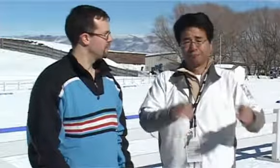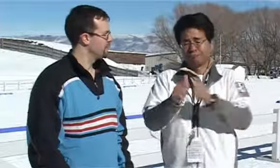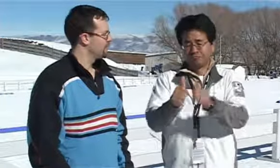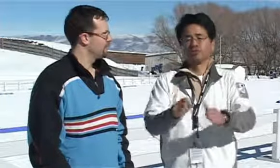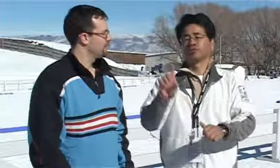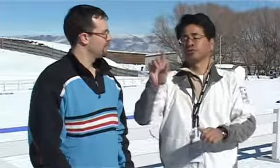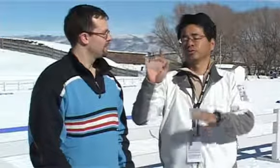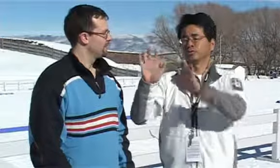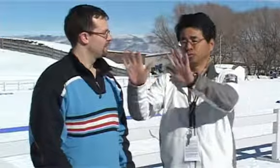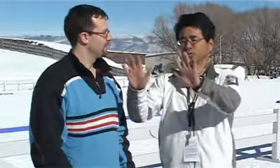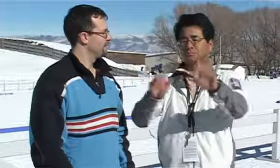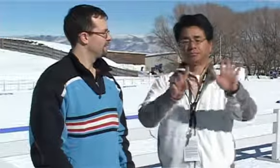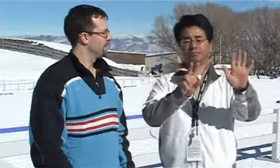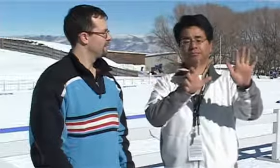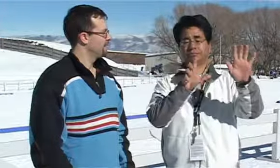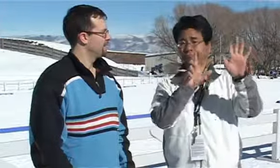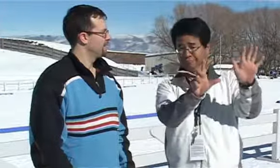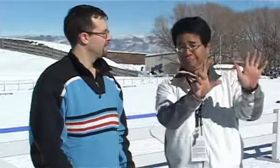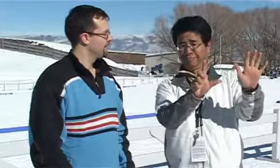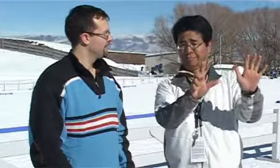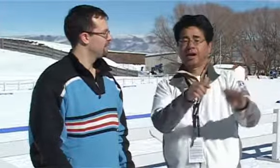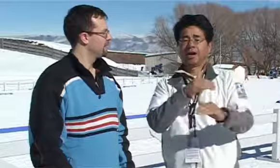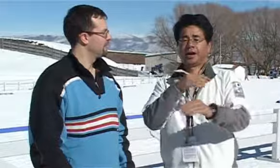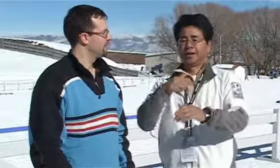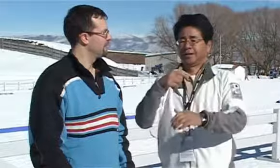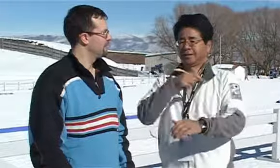Halfpipe Snowboard und Langlauf.